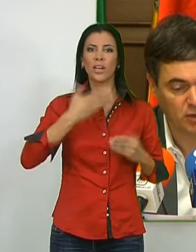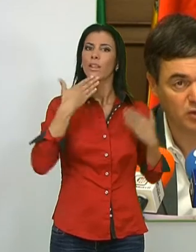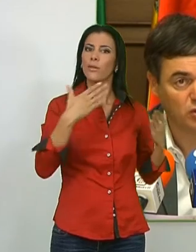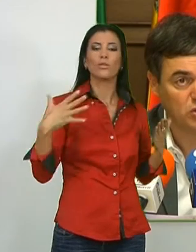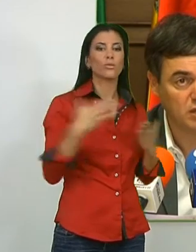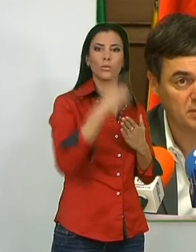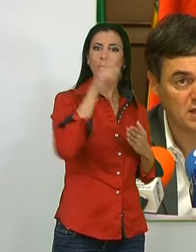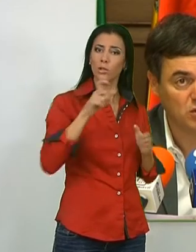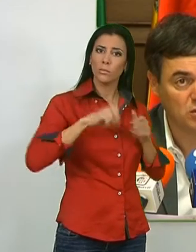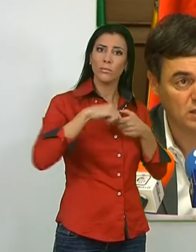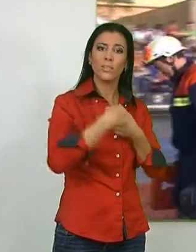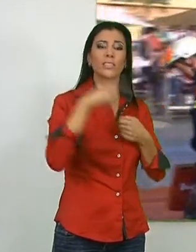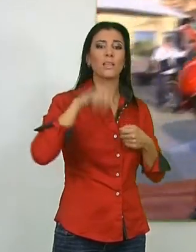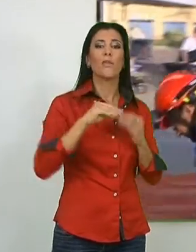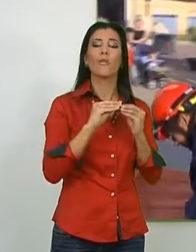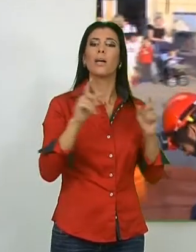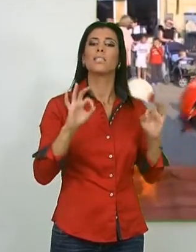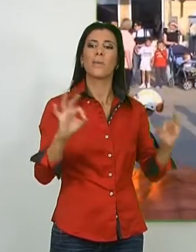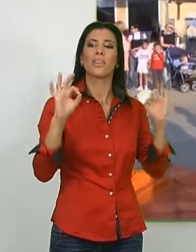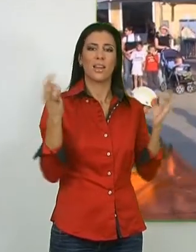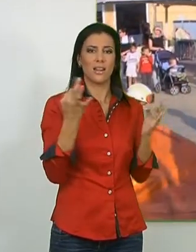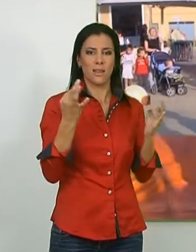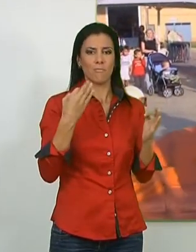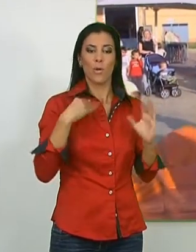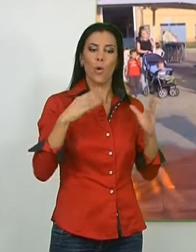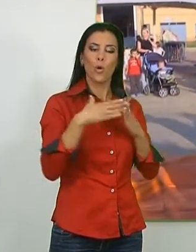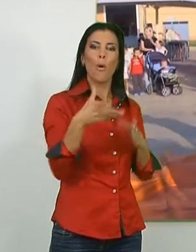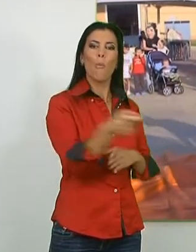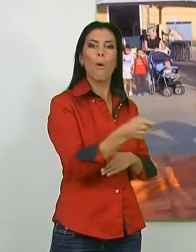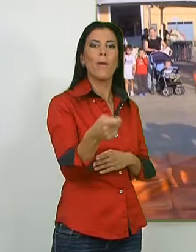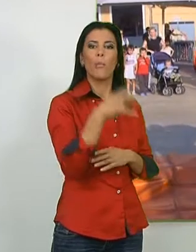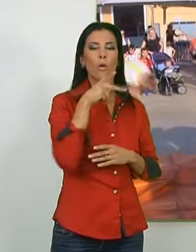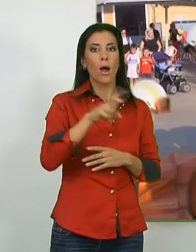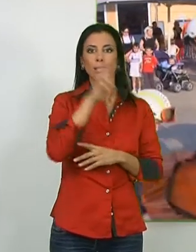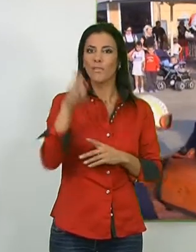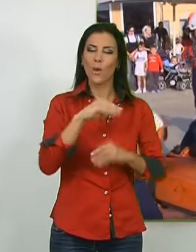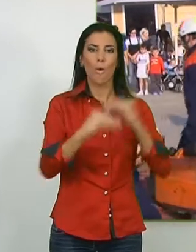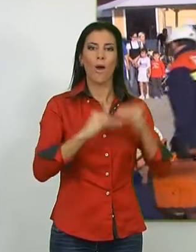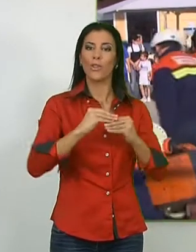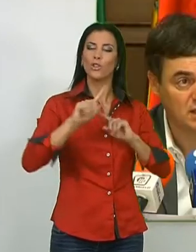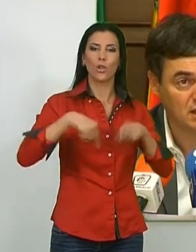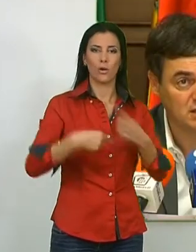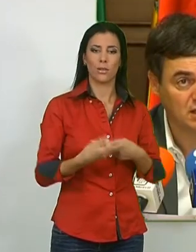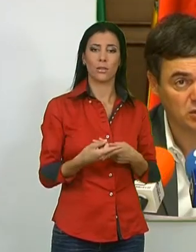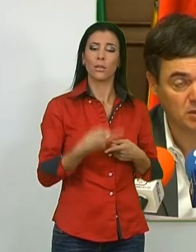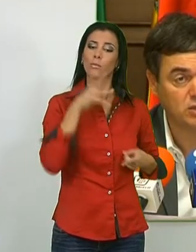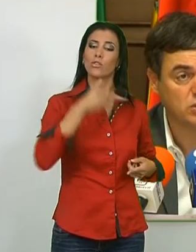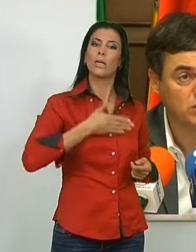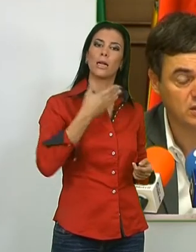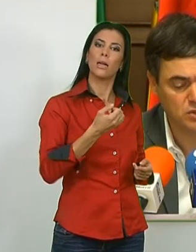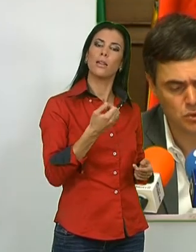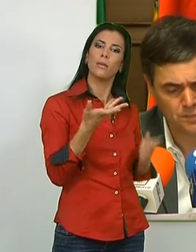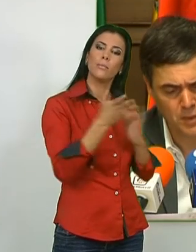agradeció la labor de todos los implicados y de manera especial la de los bomberos por la encomiable actividad que llevan día a día